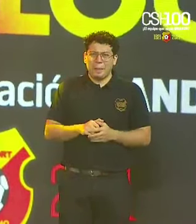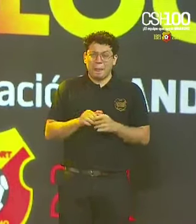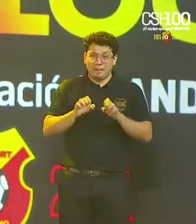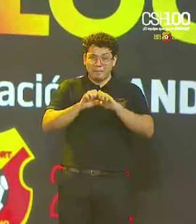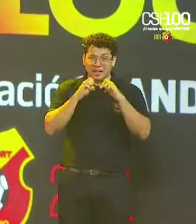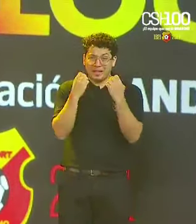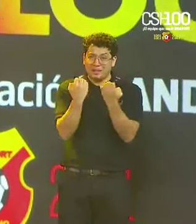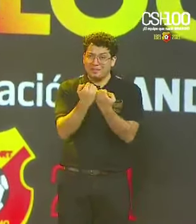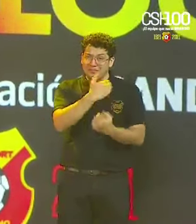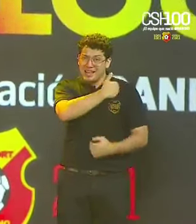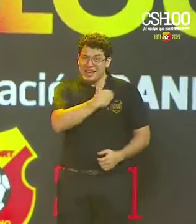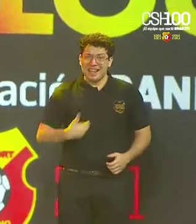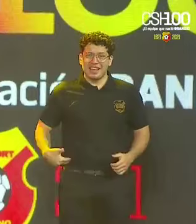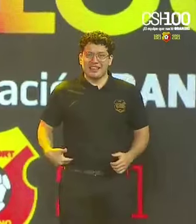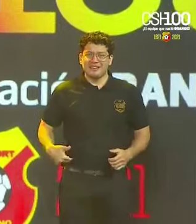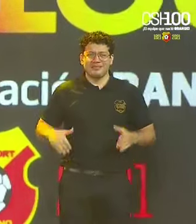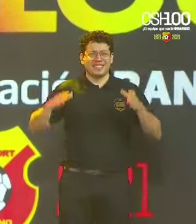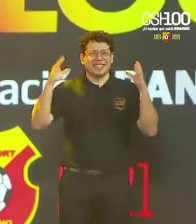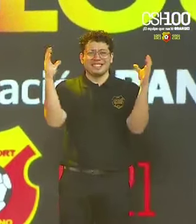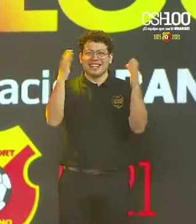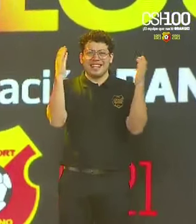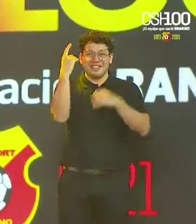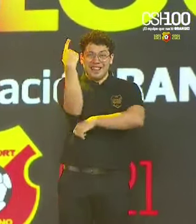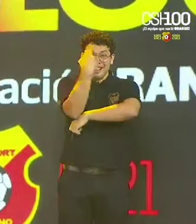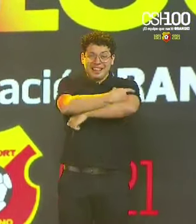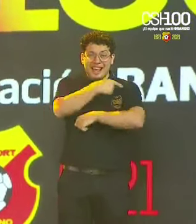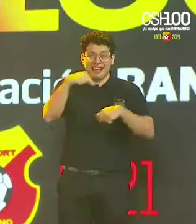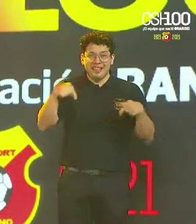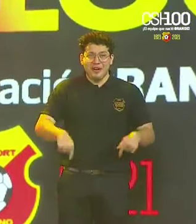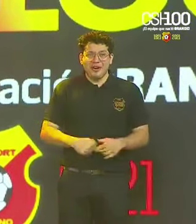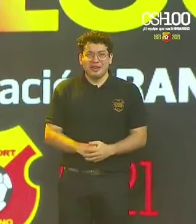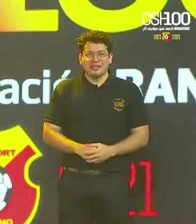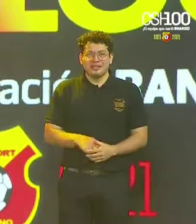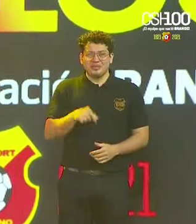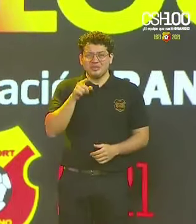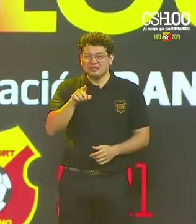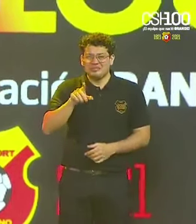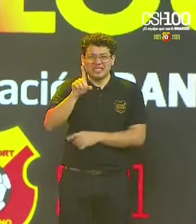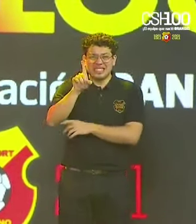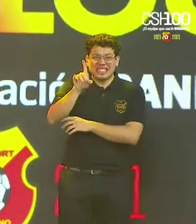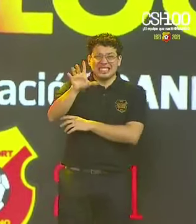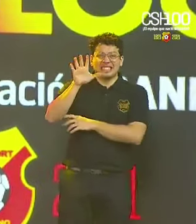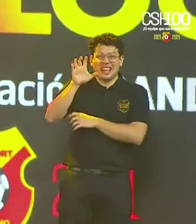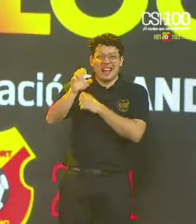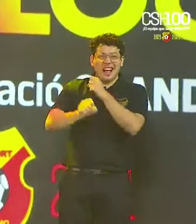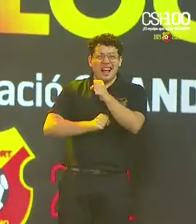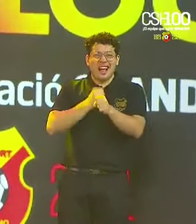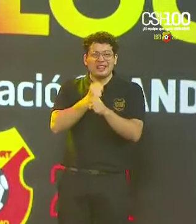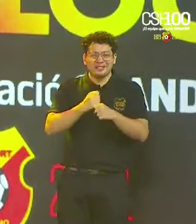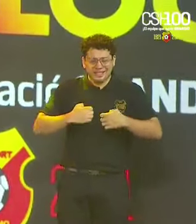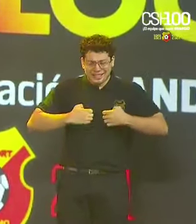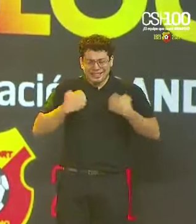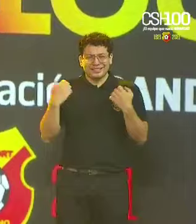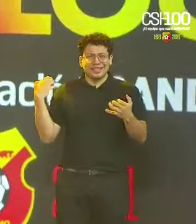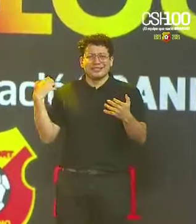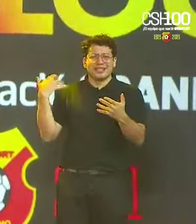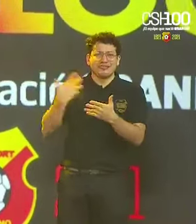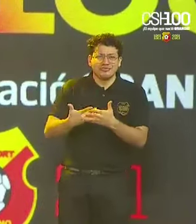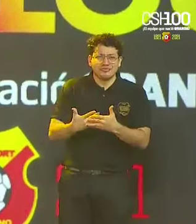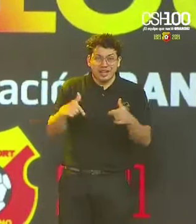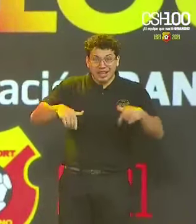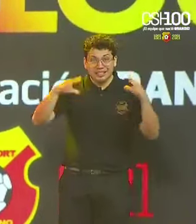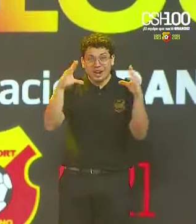Sport Herediano celebra el día de hoy sus 100 años de existencia y esta